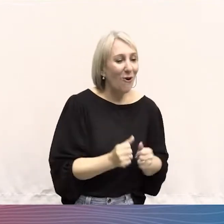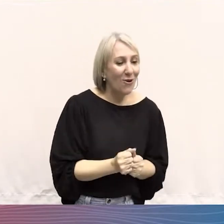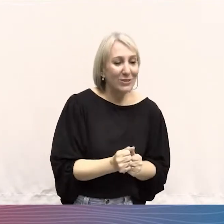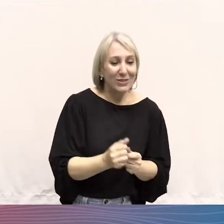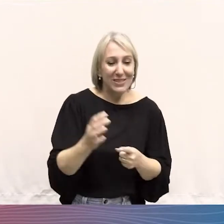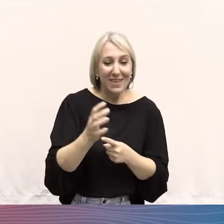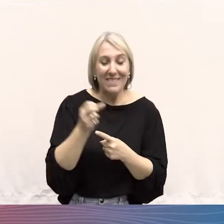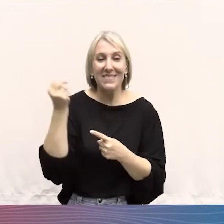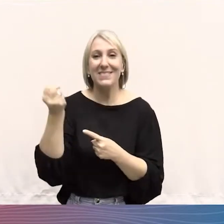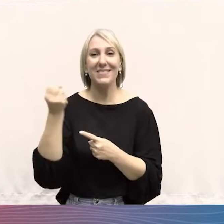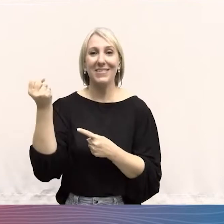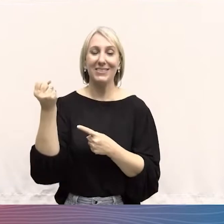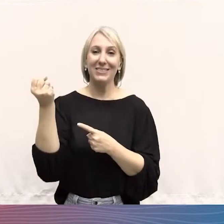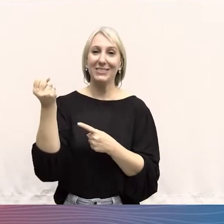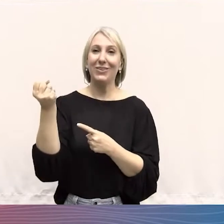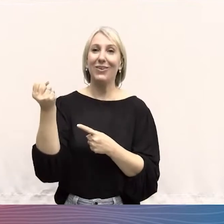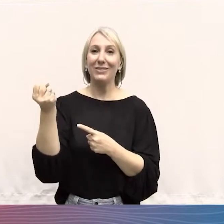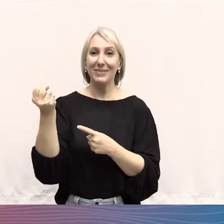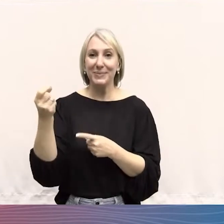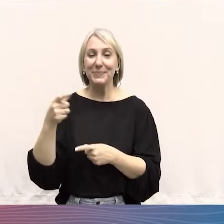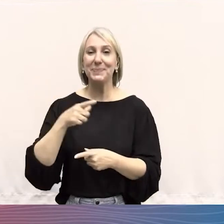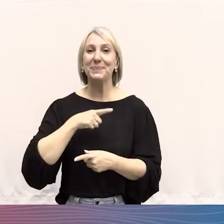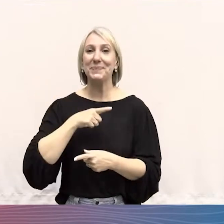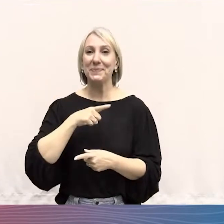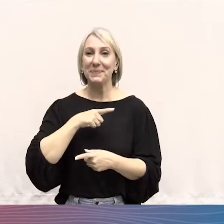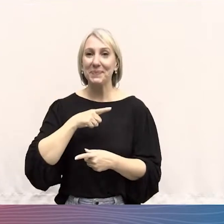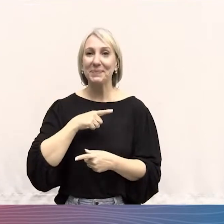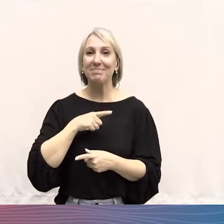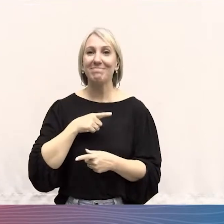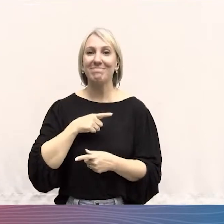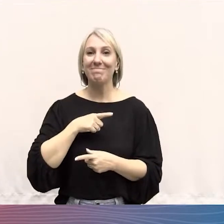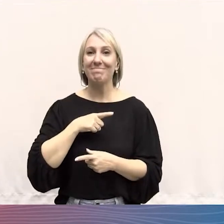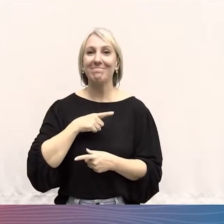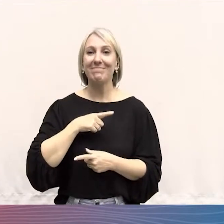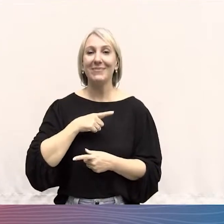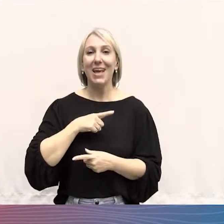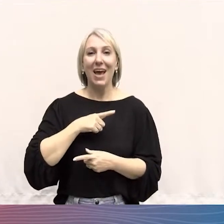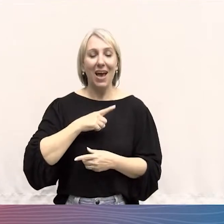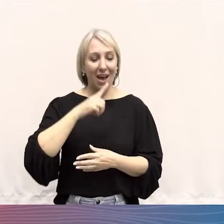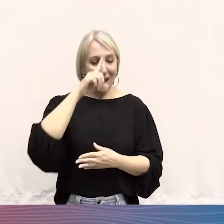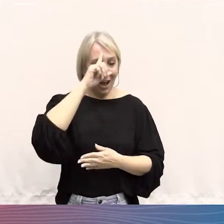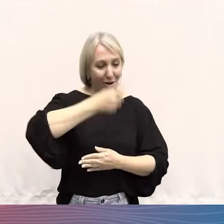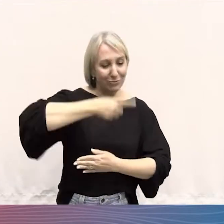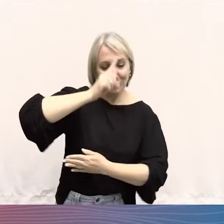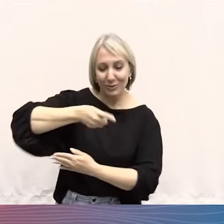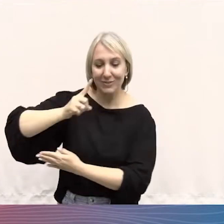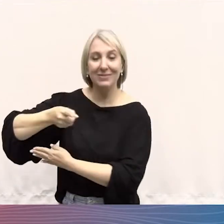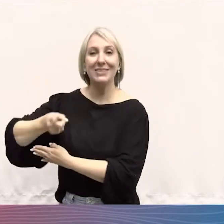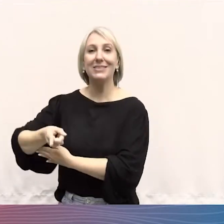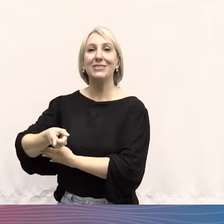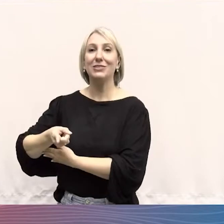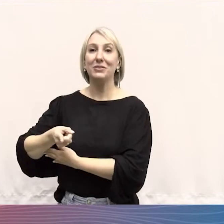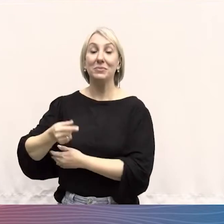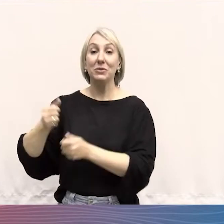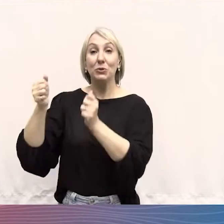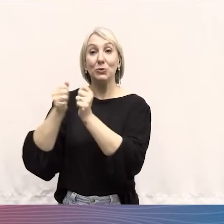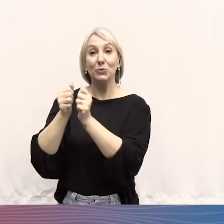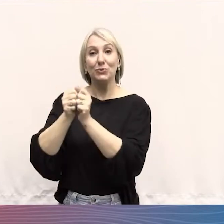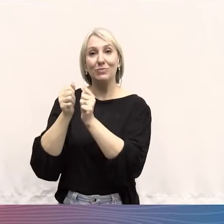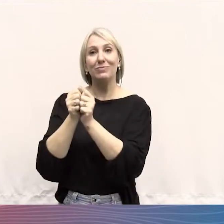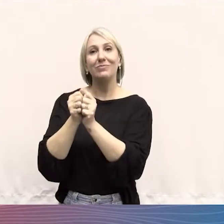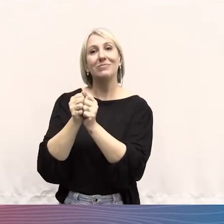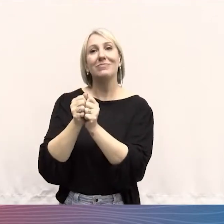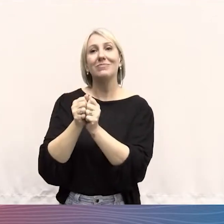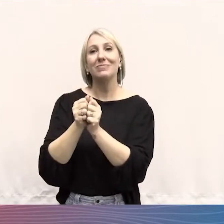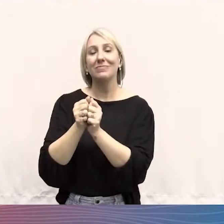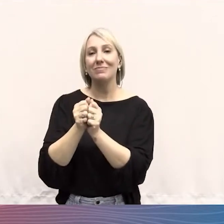Os vencedores terão cetro de ferro e vão reger sobre as nações. Amém?